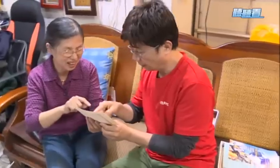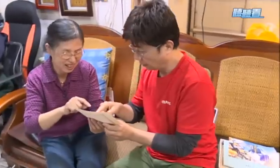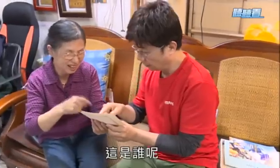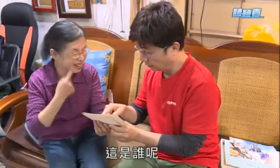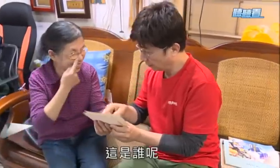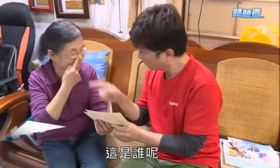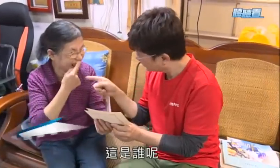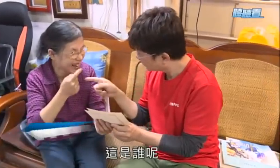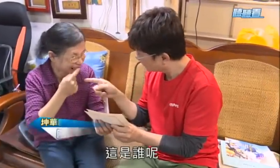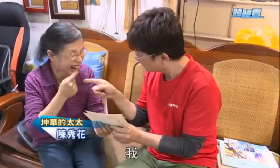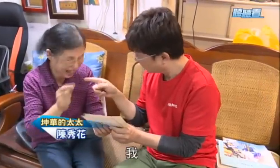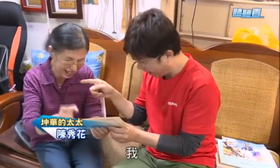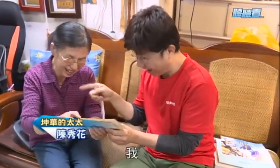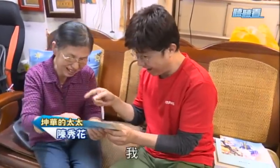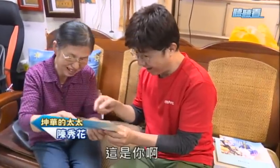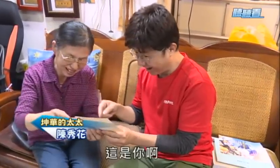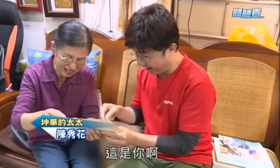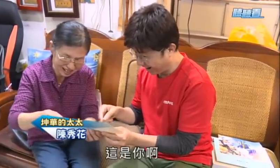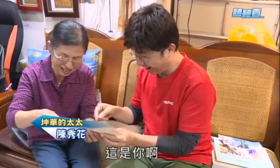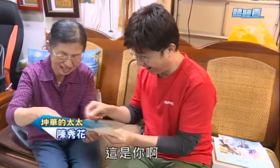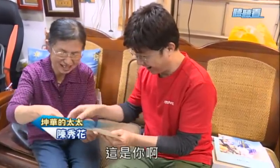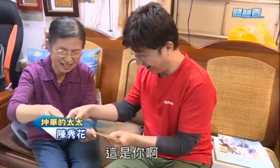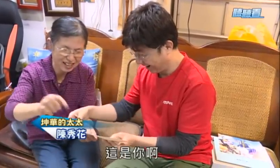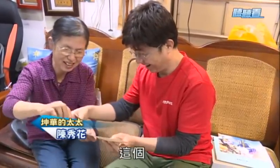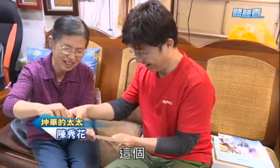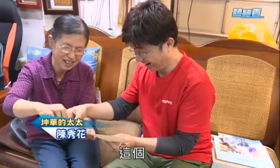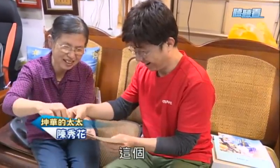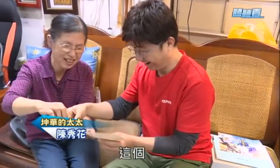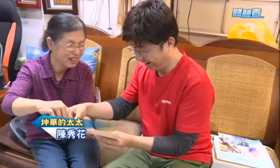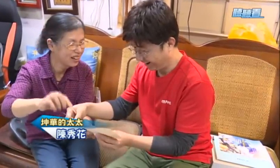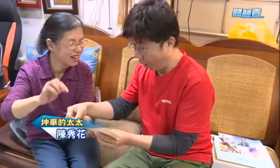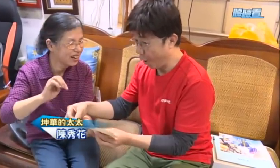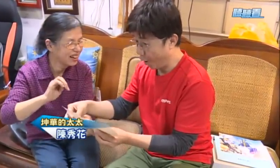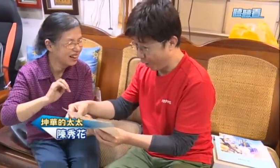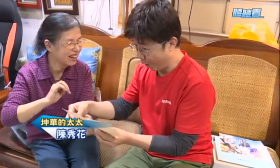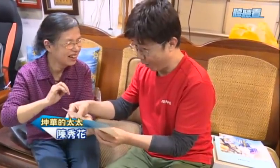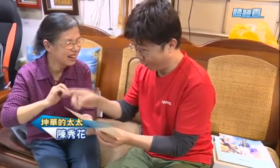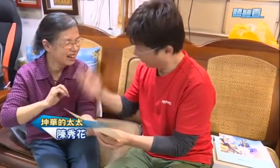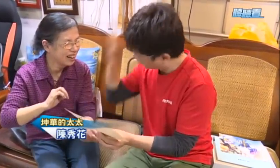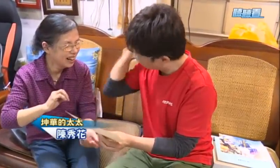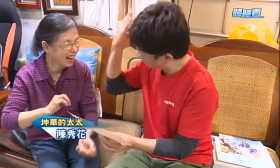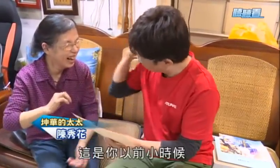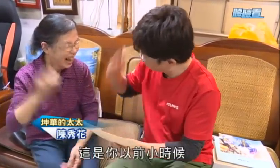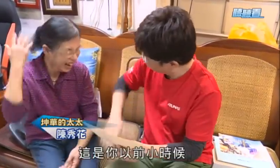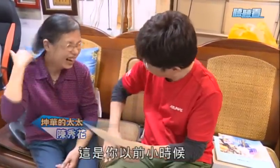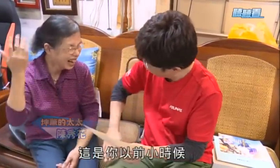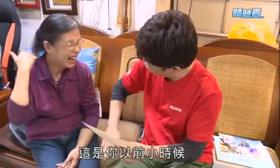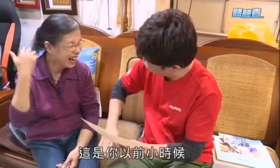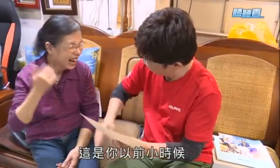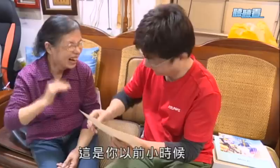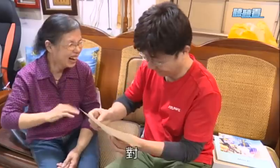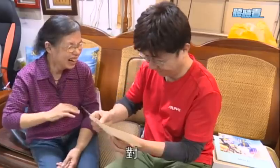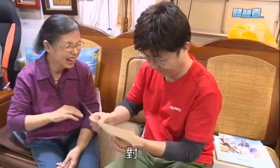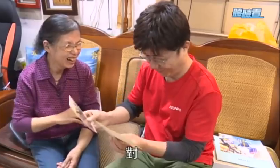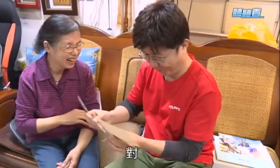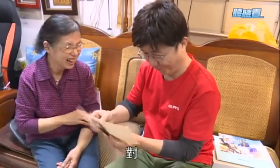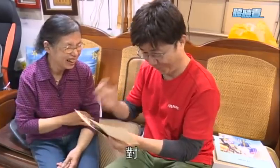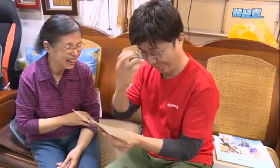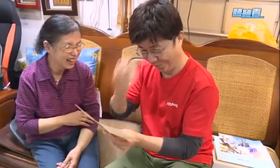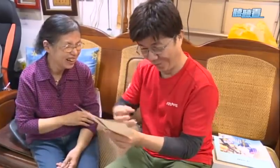这是谁呢？ 我。 这是你啊？ 这个。 啊哦。这是你以前小时候？ 对。